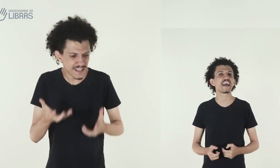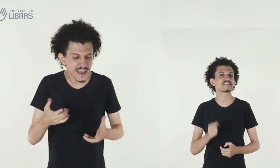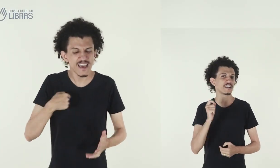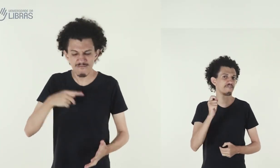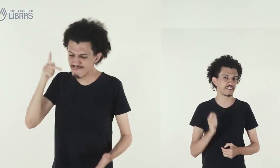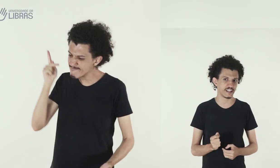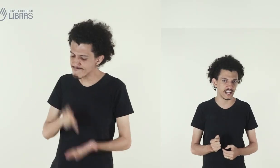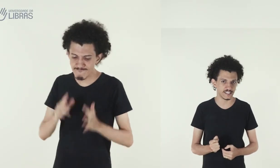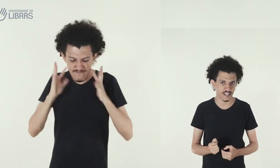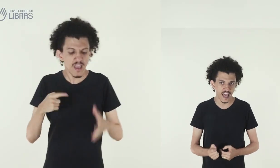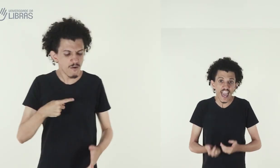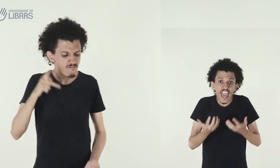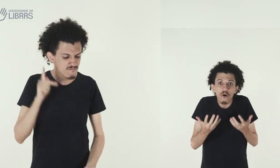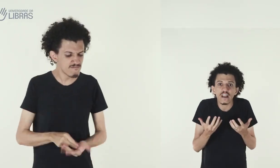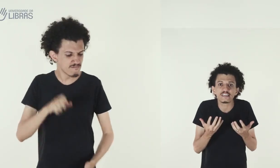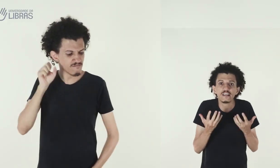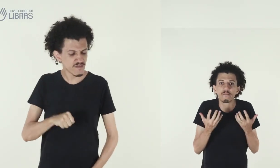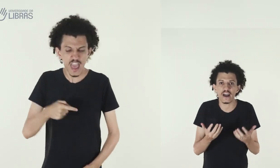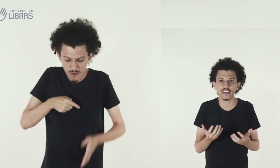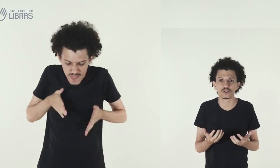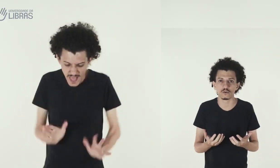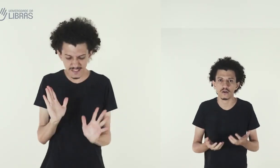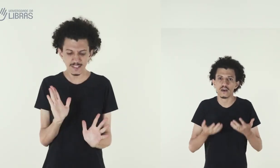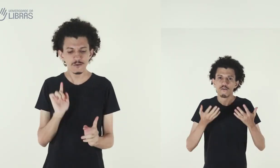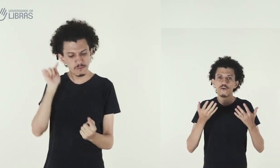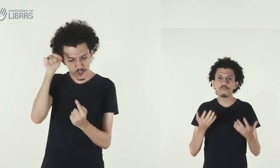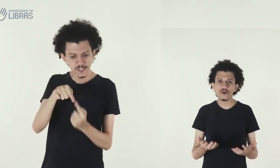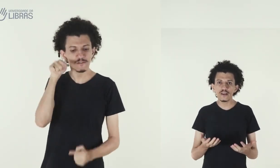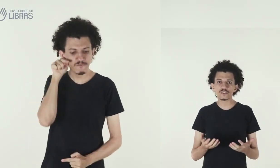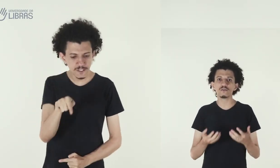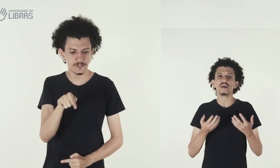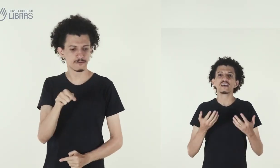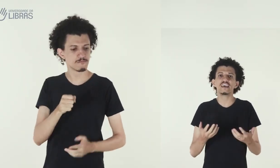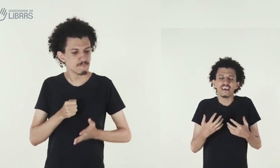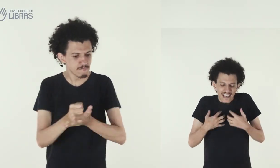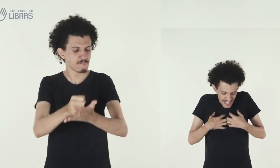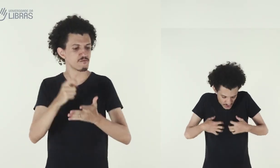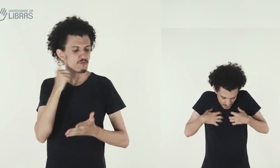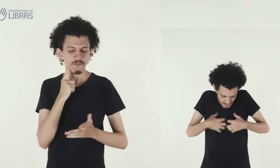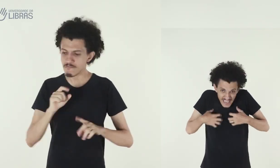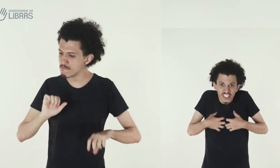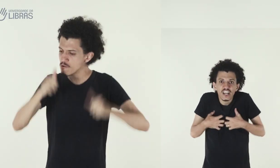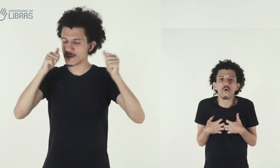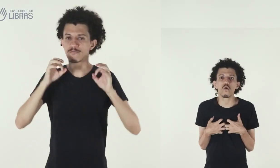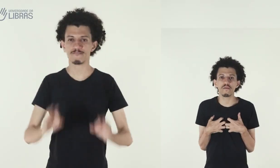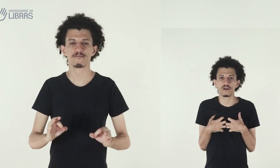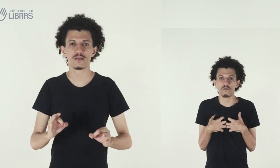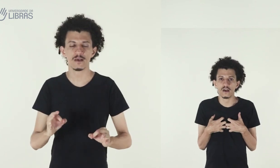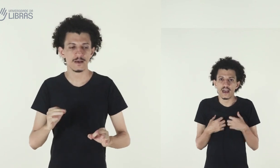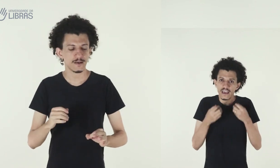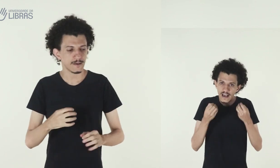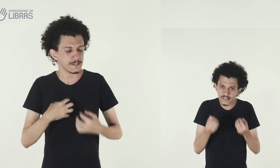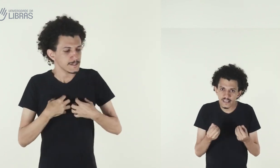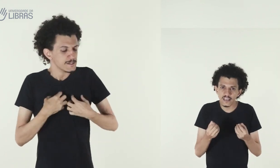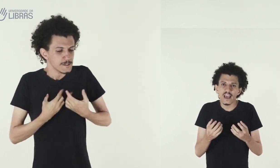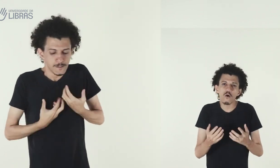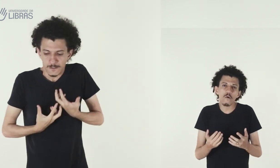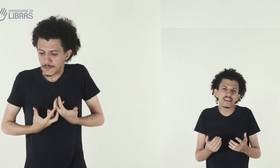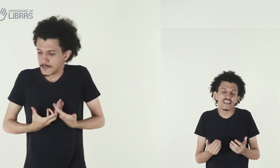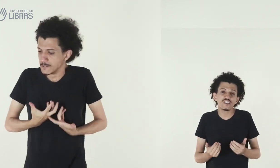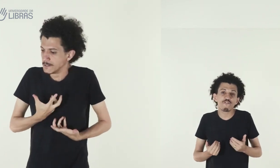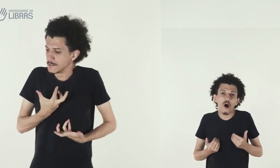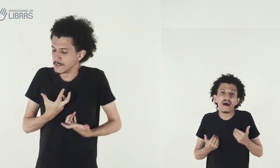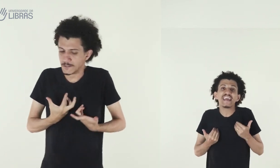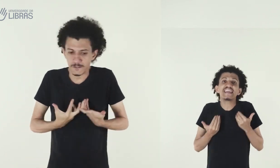a diferença na vida deles. Eu nasci para isso. Foi por isso que isso mexeu comigo. E assim